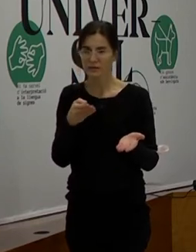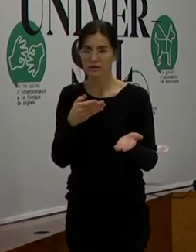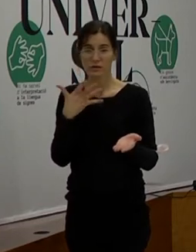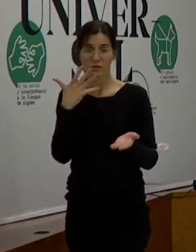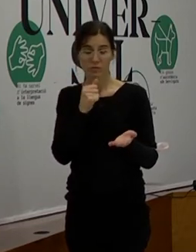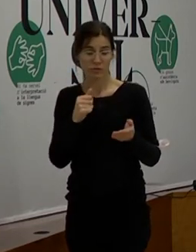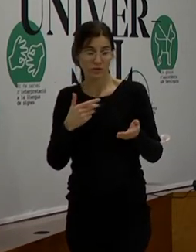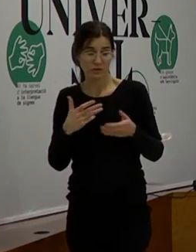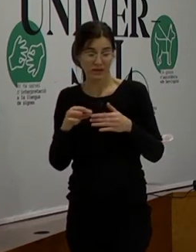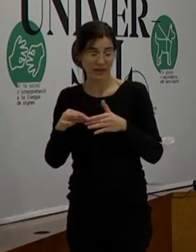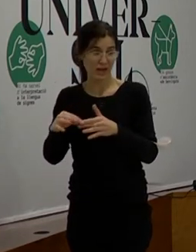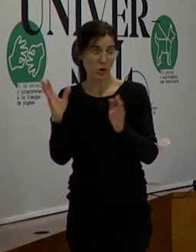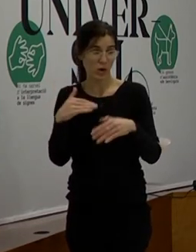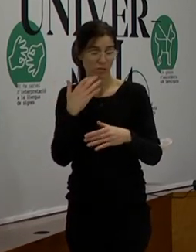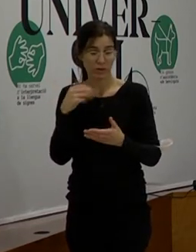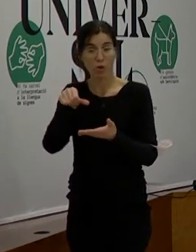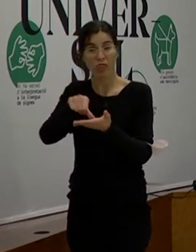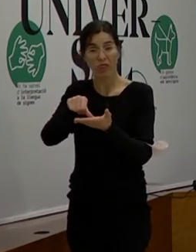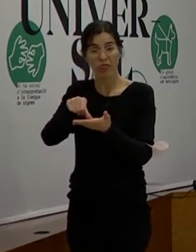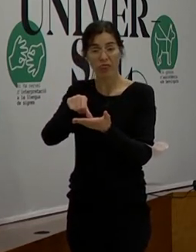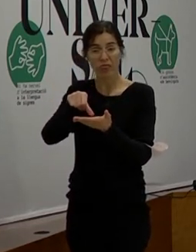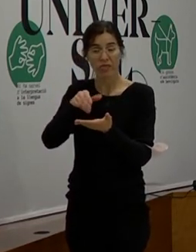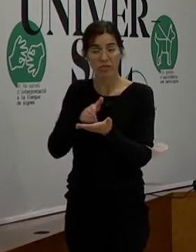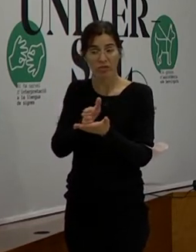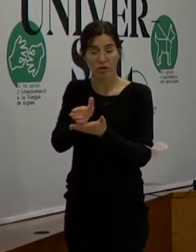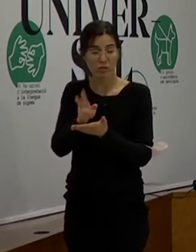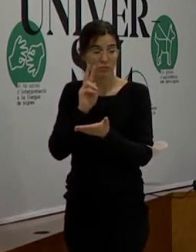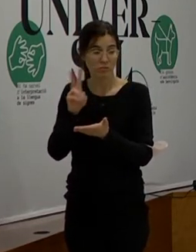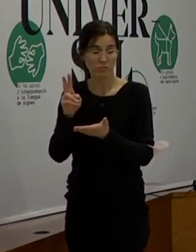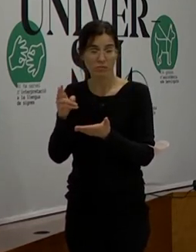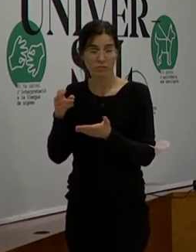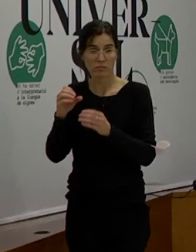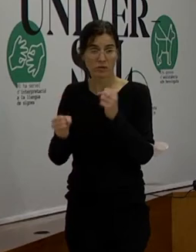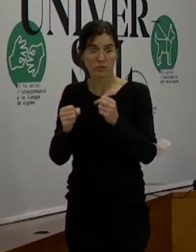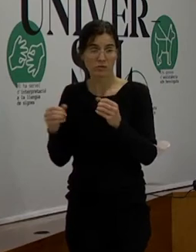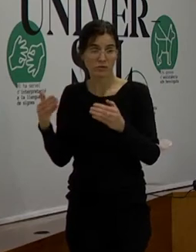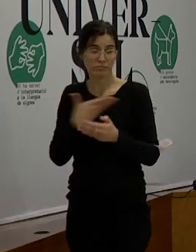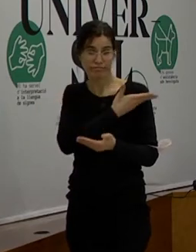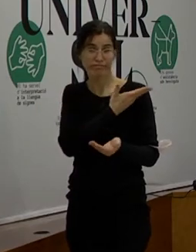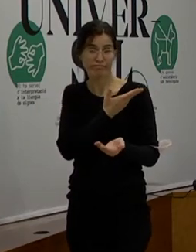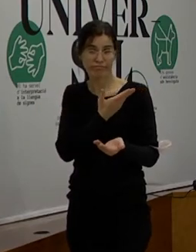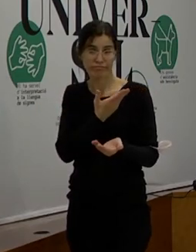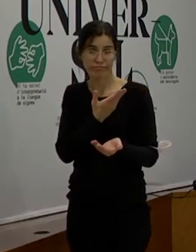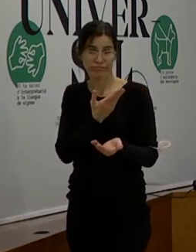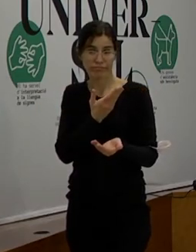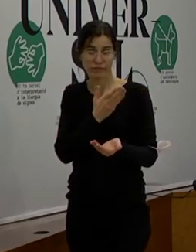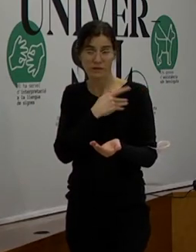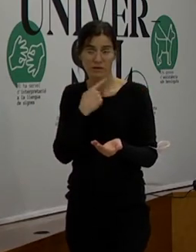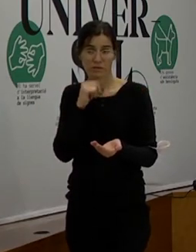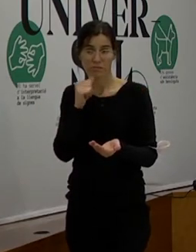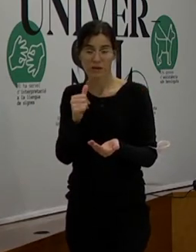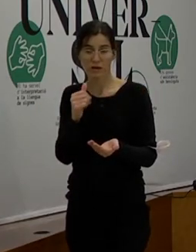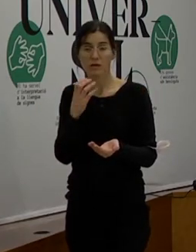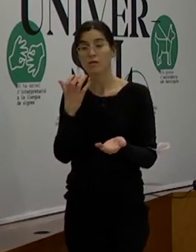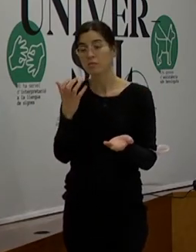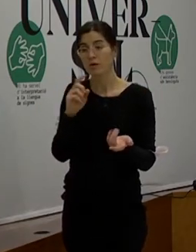tienes franja. Si vas por el centro, te vas al centro, vienen los coches y ¡chum! ¿Vale? Por lo tanto, mal. Però en